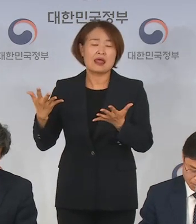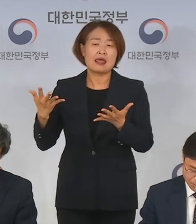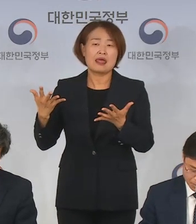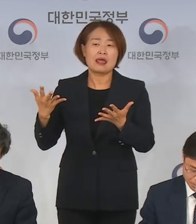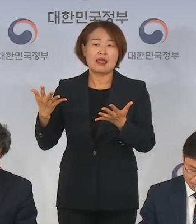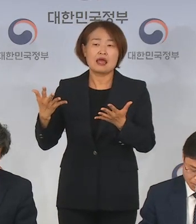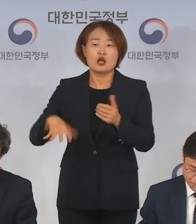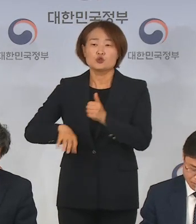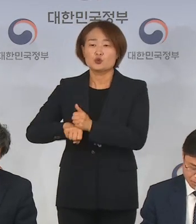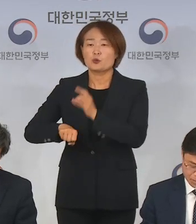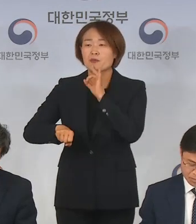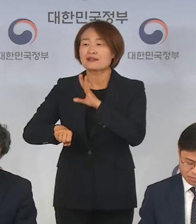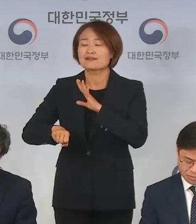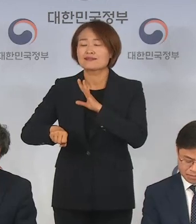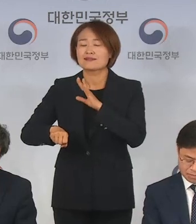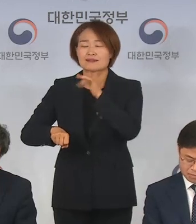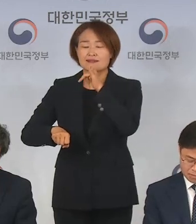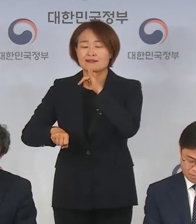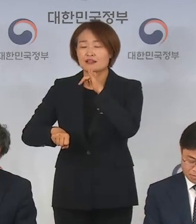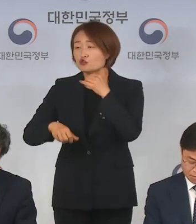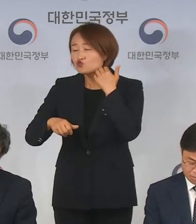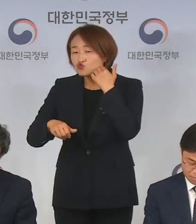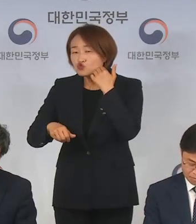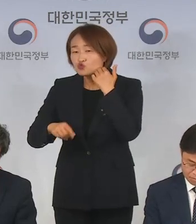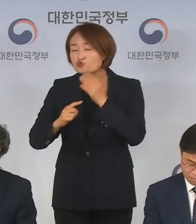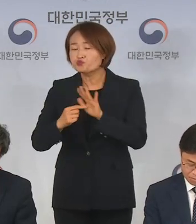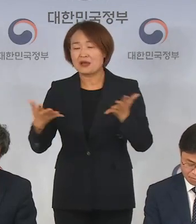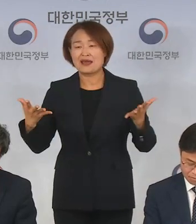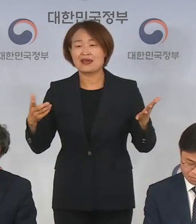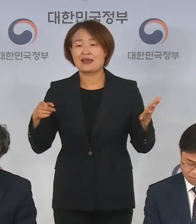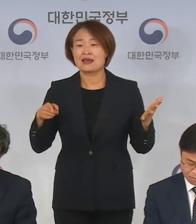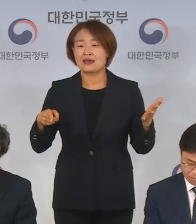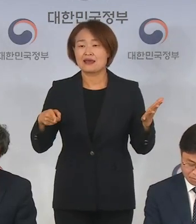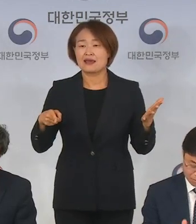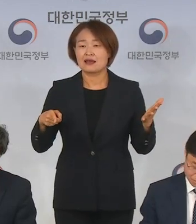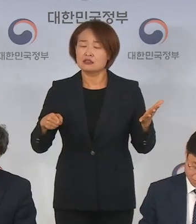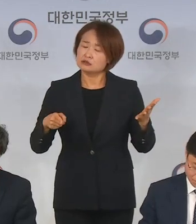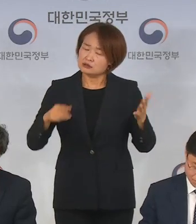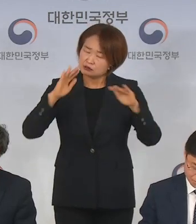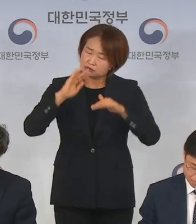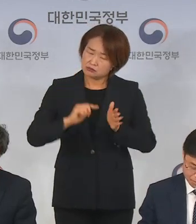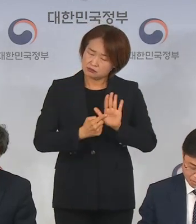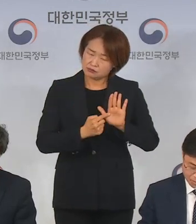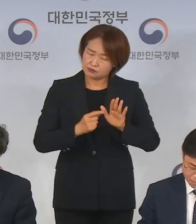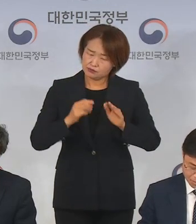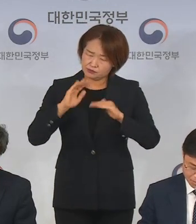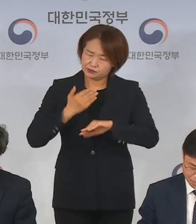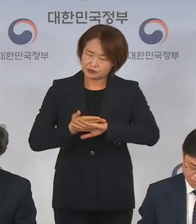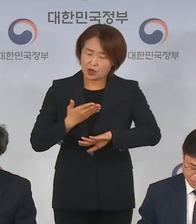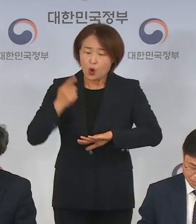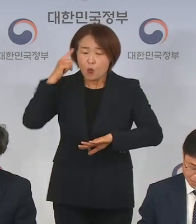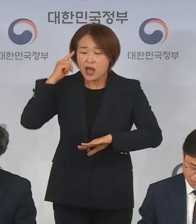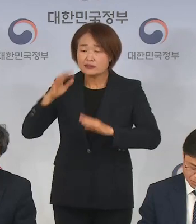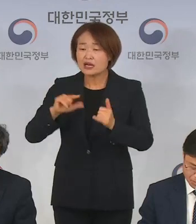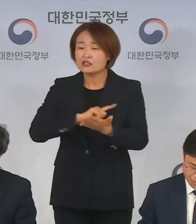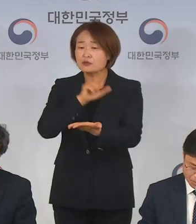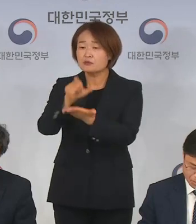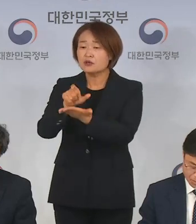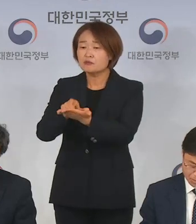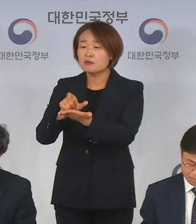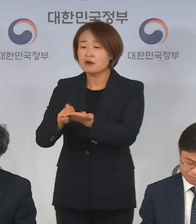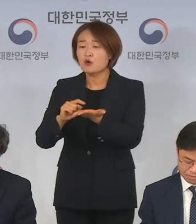있습니다. 금방 떠나는데 통상적인 발표 내용하고 다른데 명단을 공개하지 않은 이유가